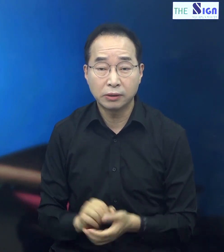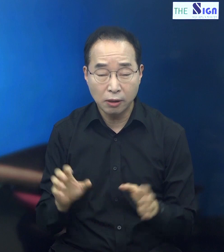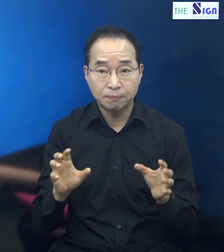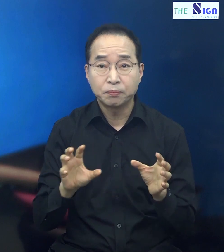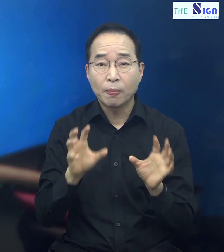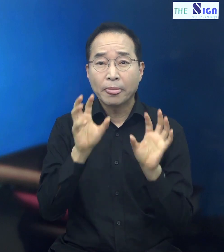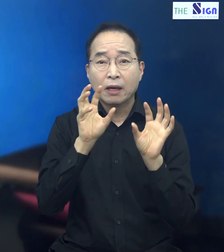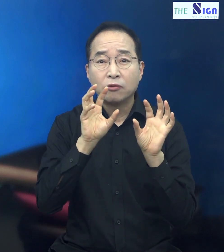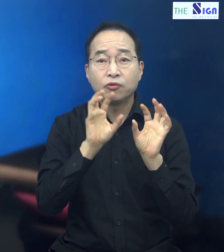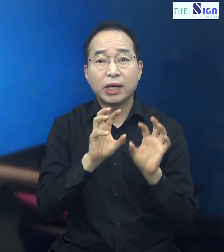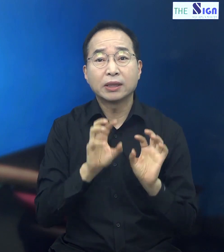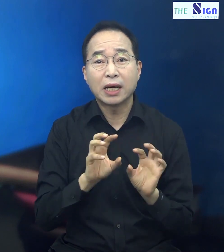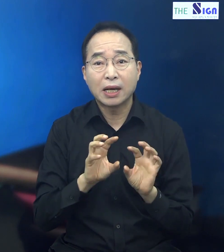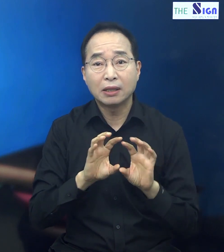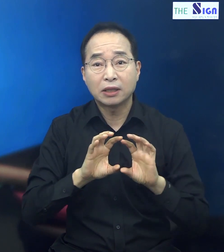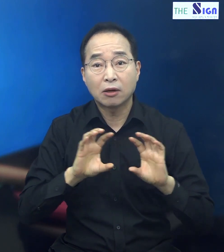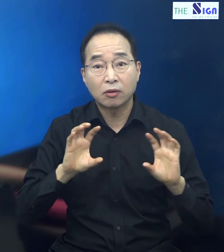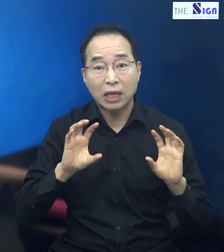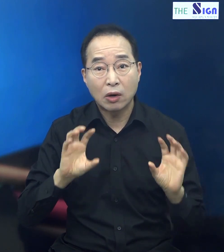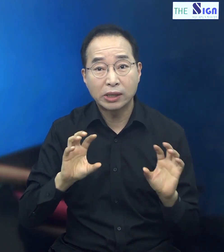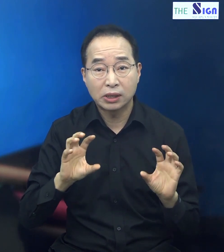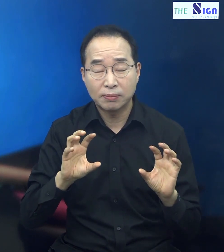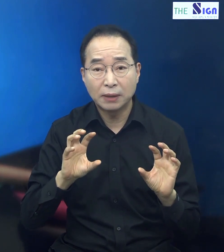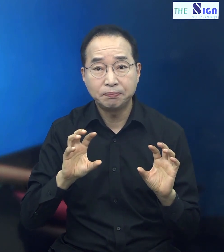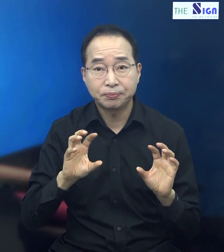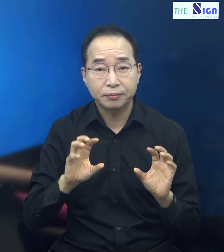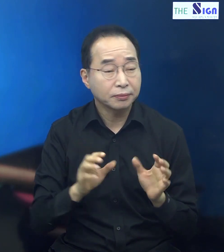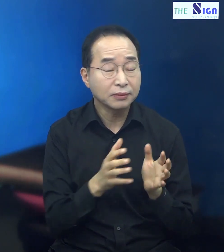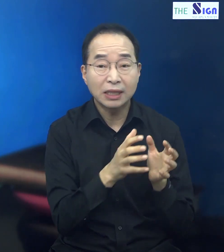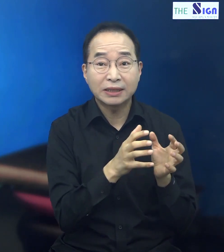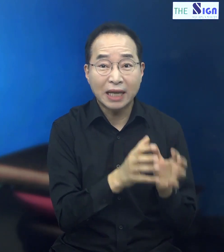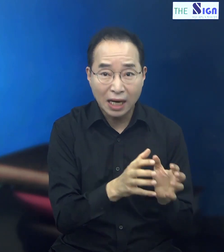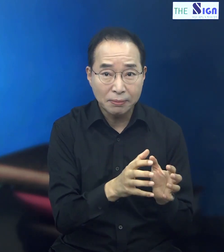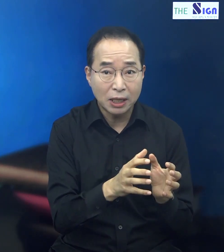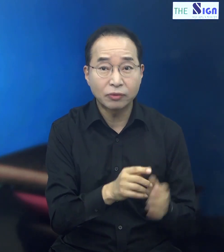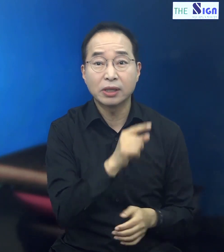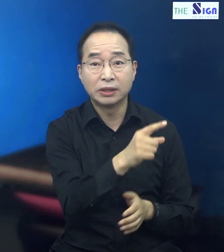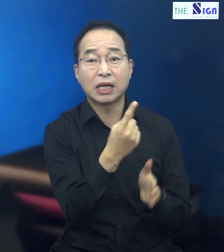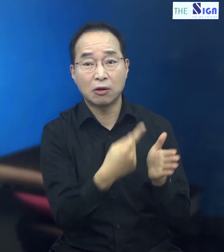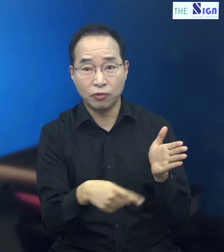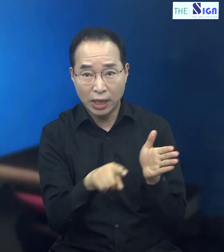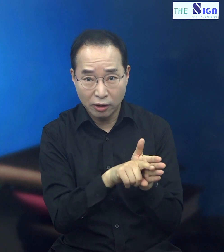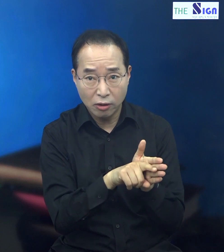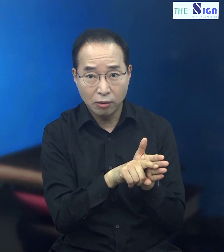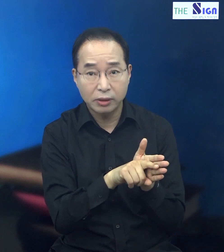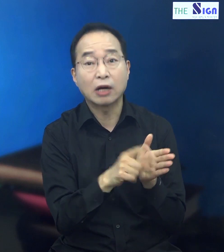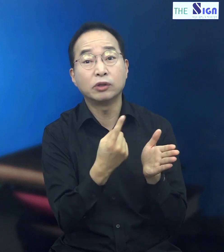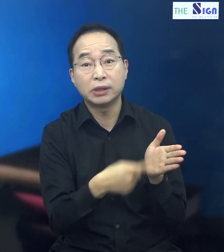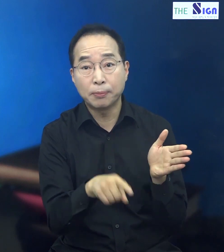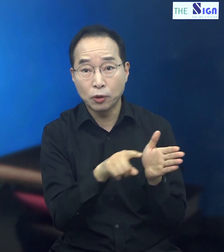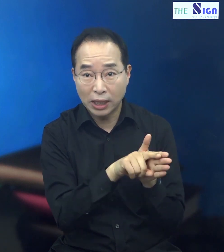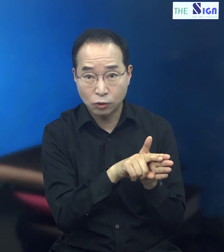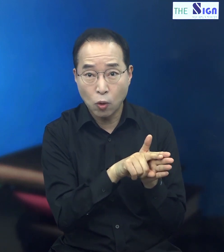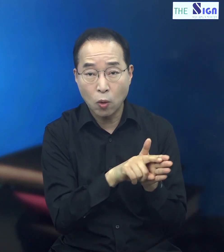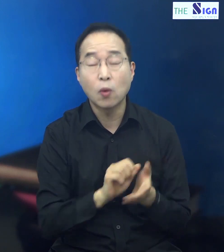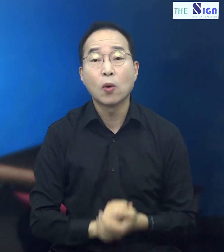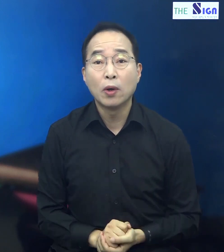그래서 위하다라는 단어가 나왔지만 사람이 나올 땐 그 사람을 위하여라고 이제 표현하고,